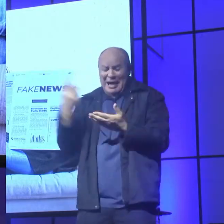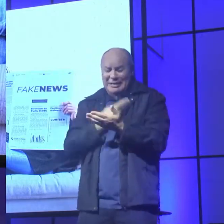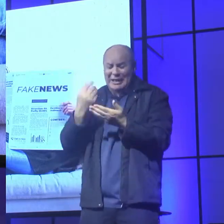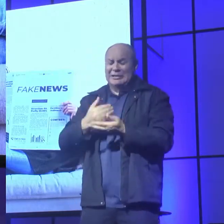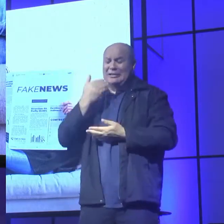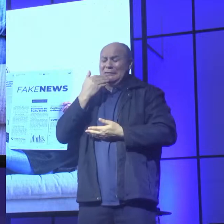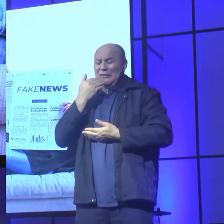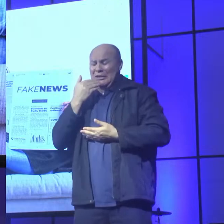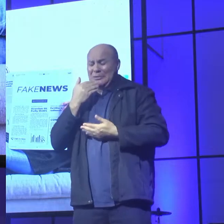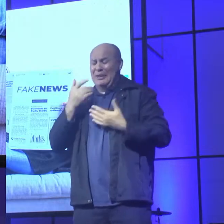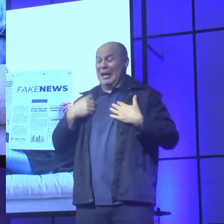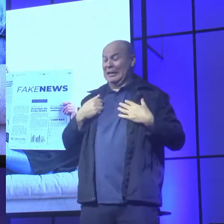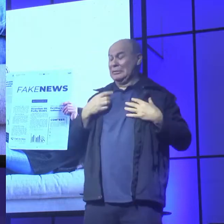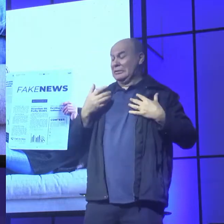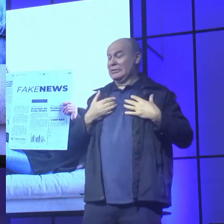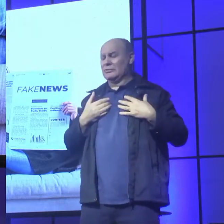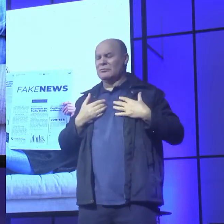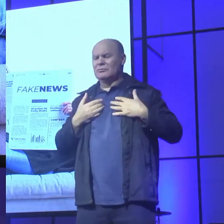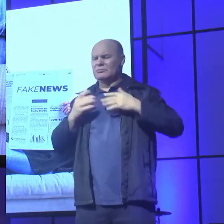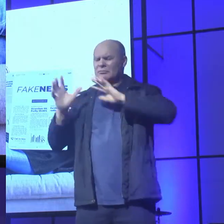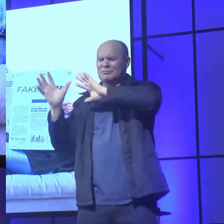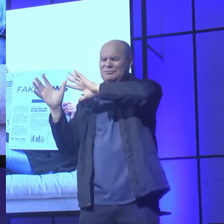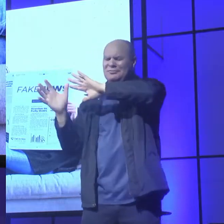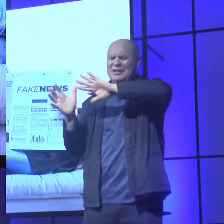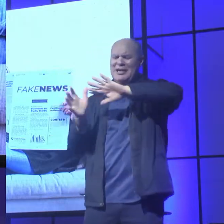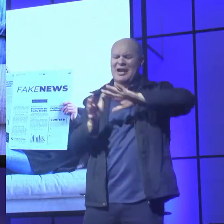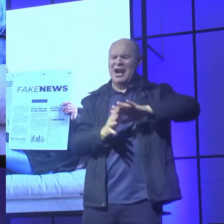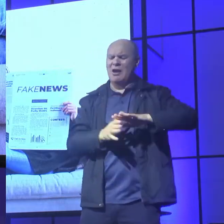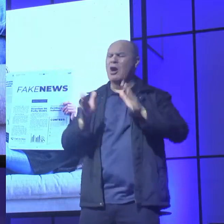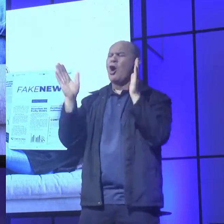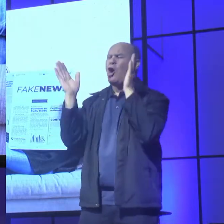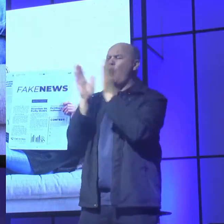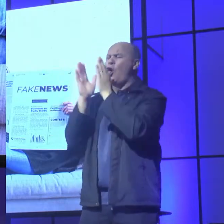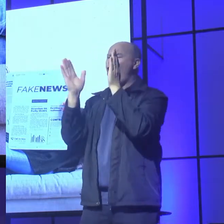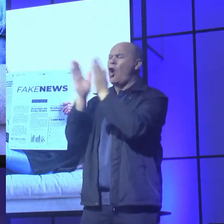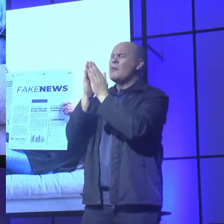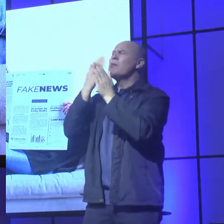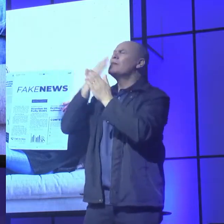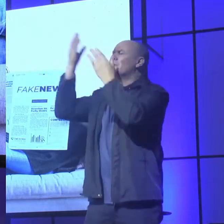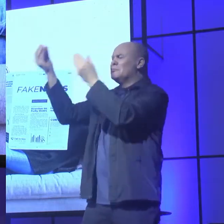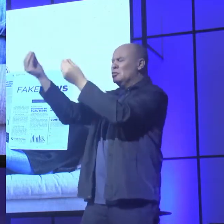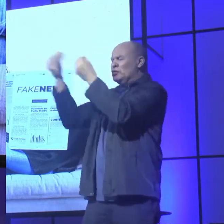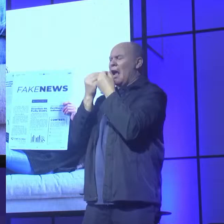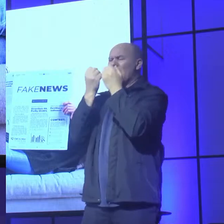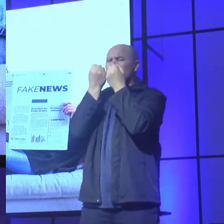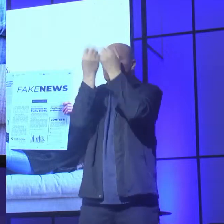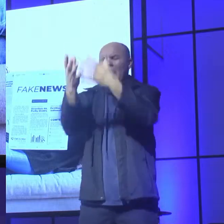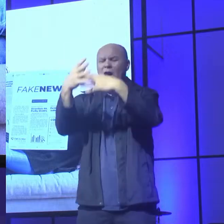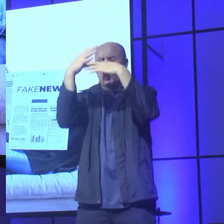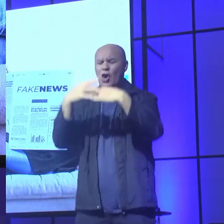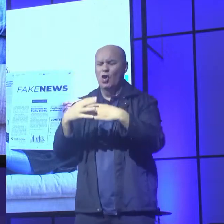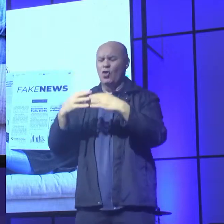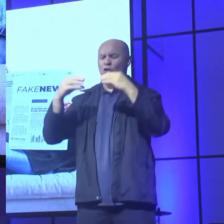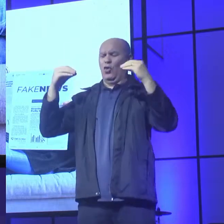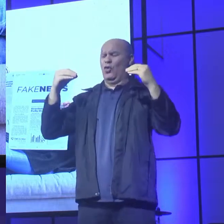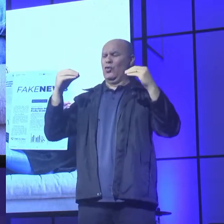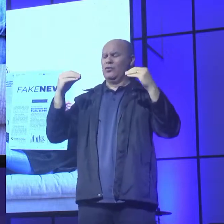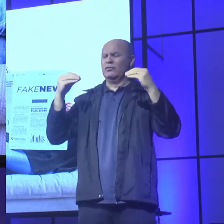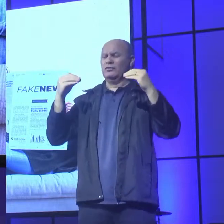precioso, vertido daquela cruz, nos traz cura. Talvez muitos ouviram as más